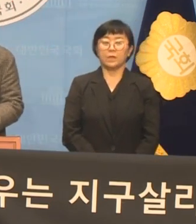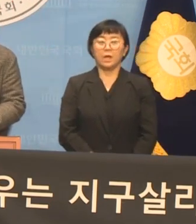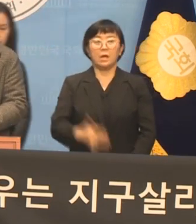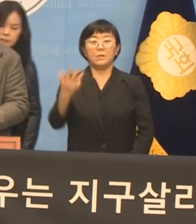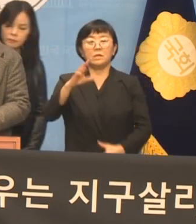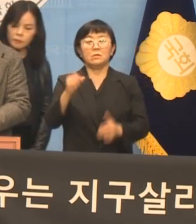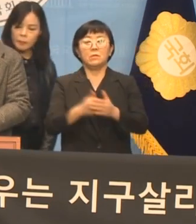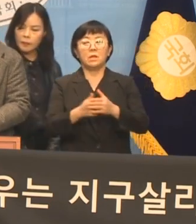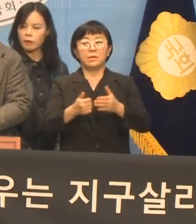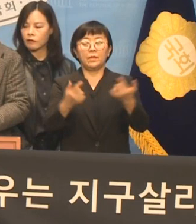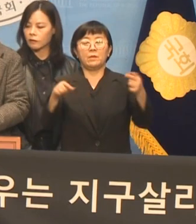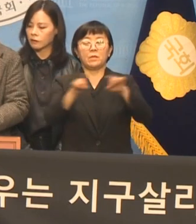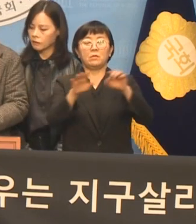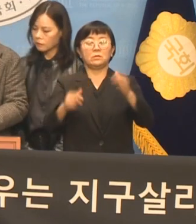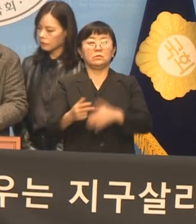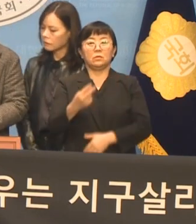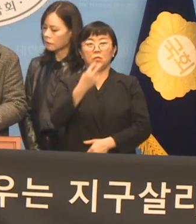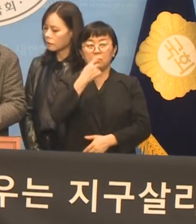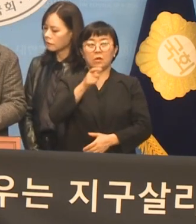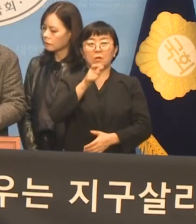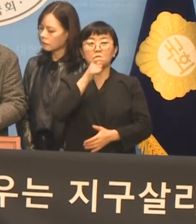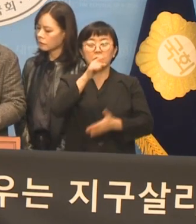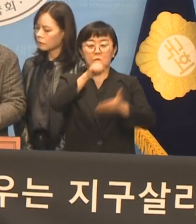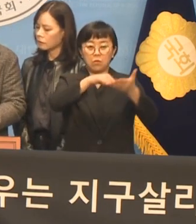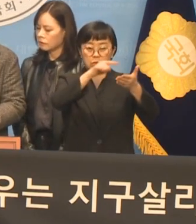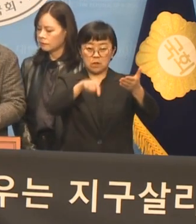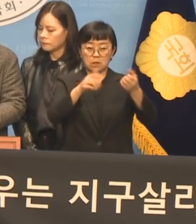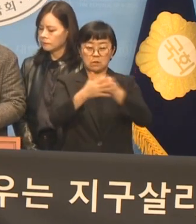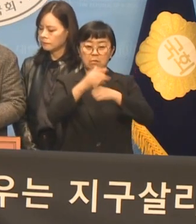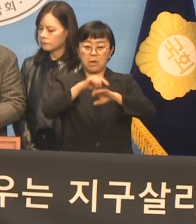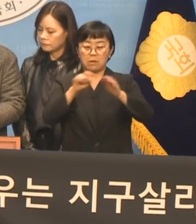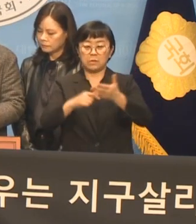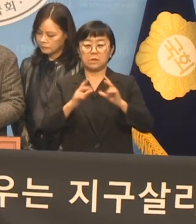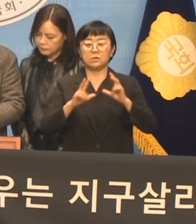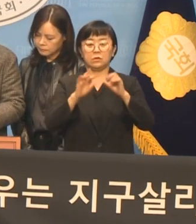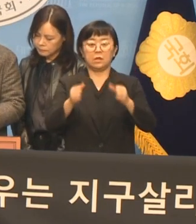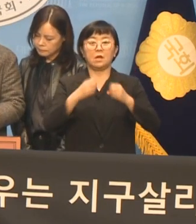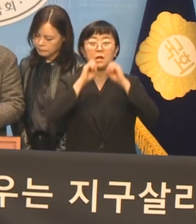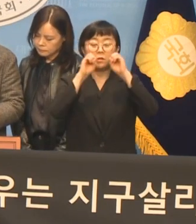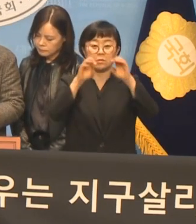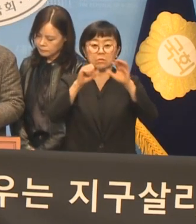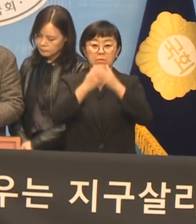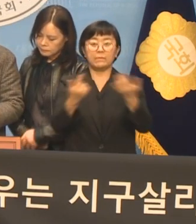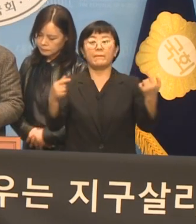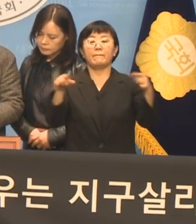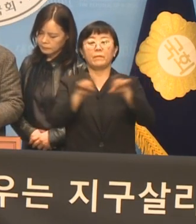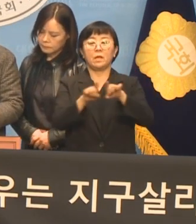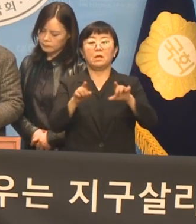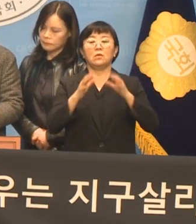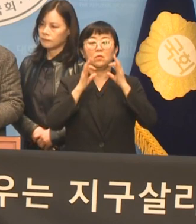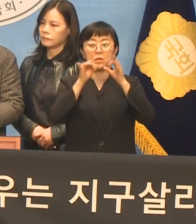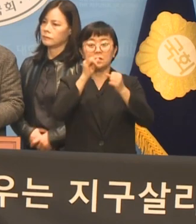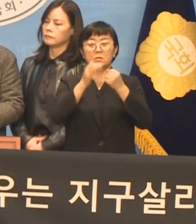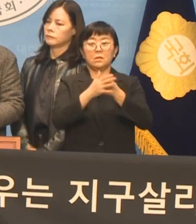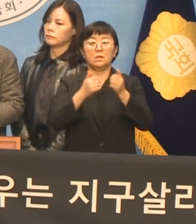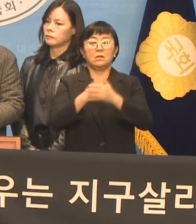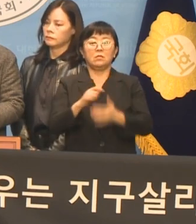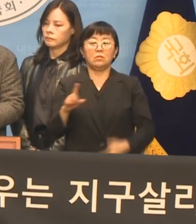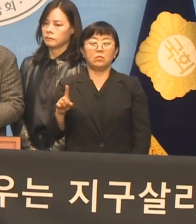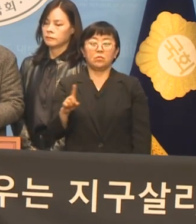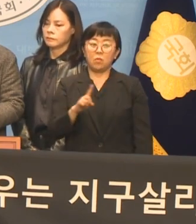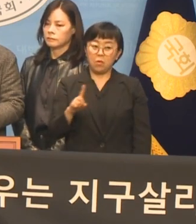8천만 동포가 공기와 물에 보상하는 마음을 전 지구인들에게 알려서 함께 노력한다면